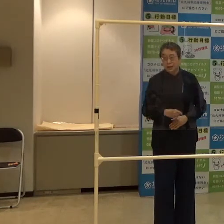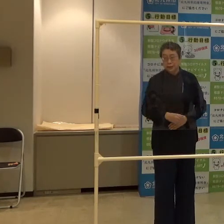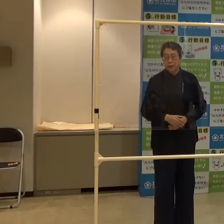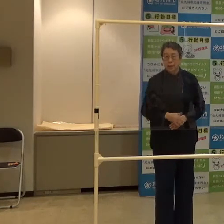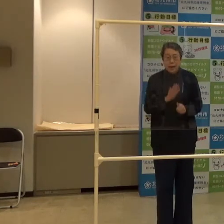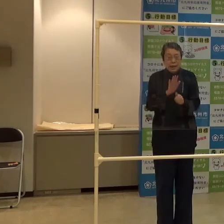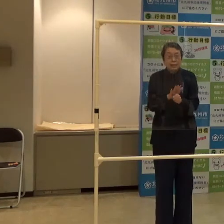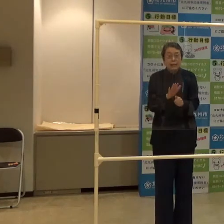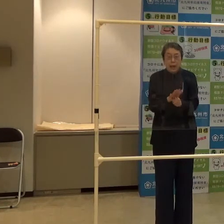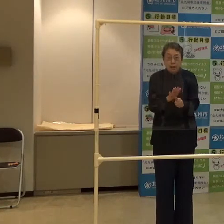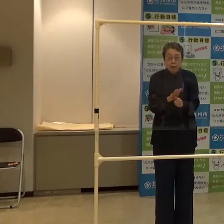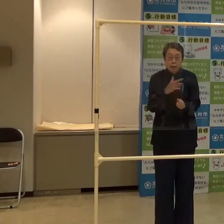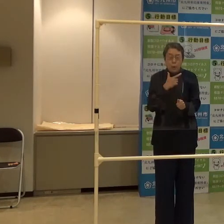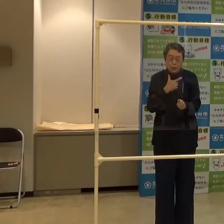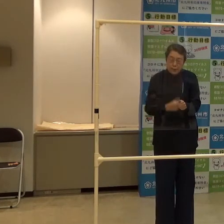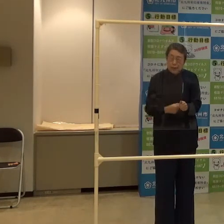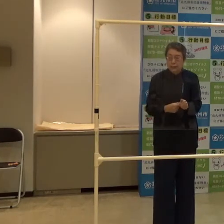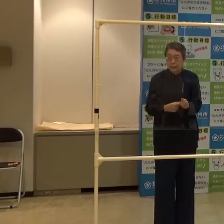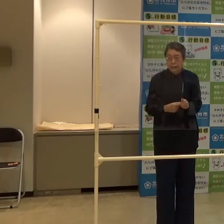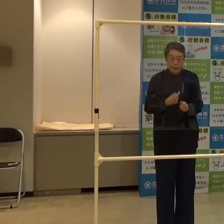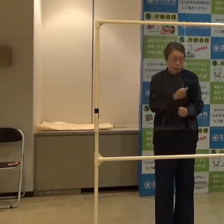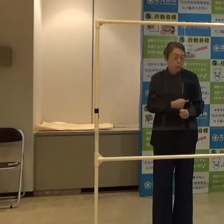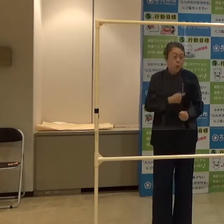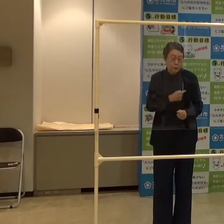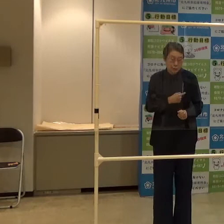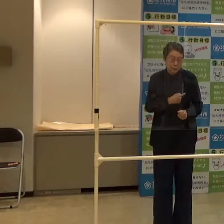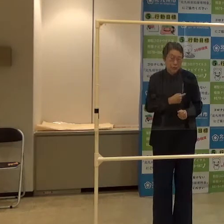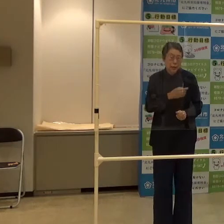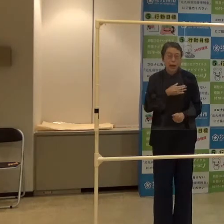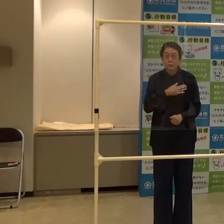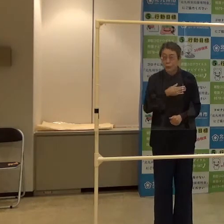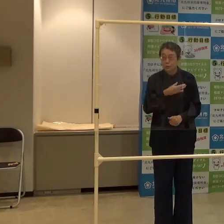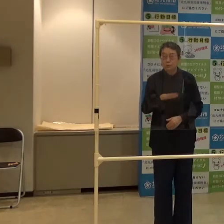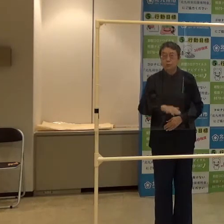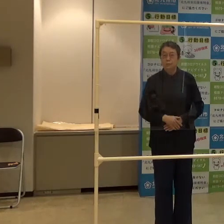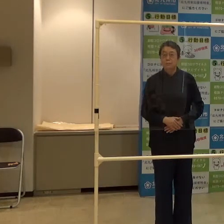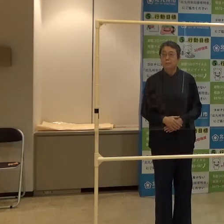支援の手を差し伸べていきたい、その思いでいっぱいになります。